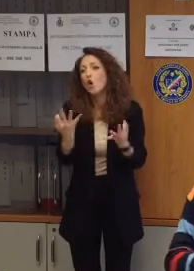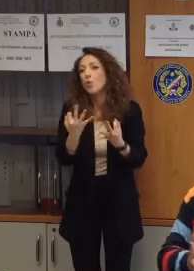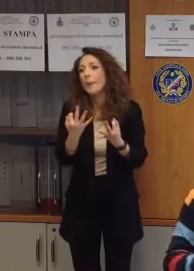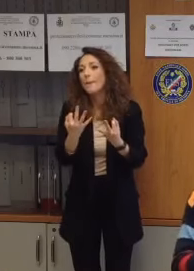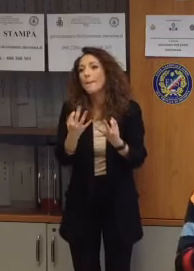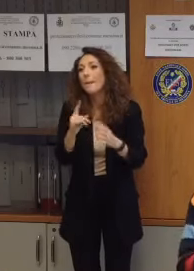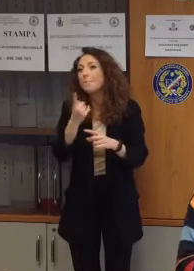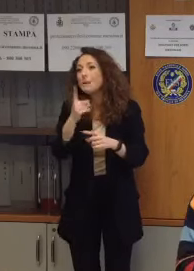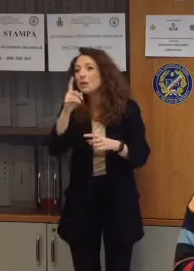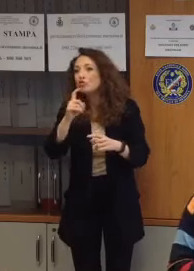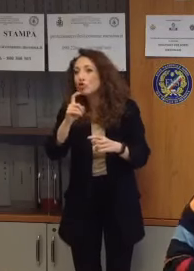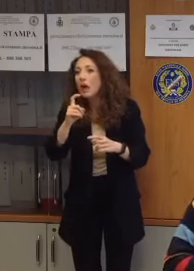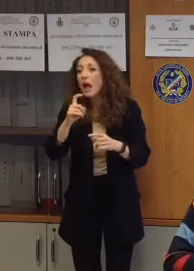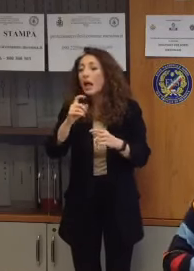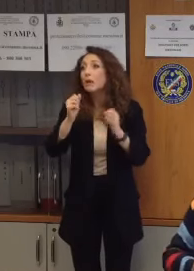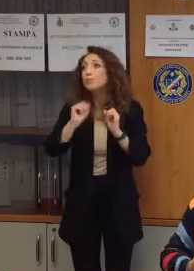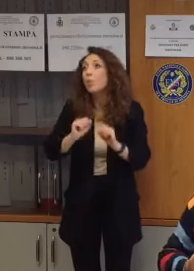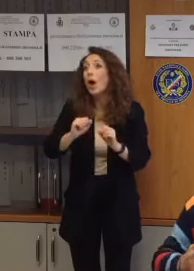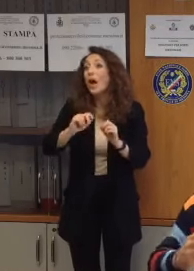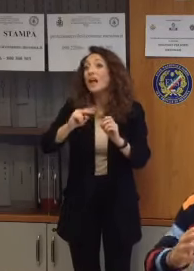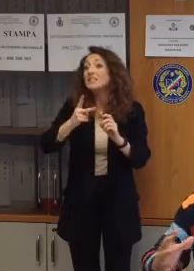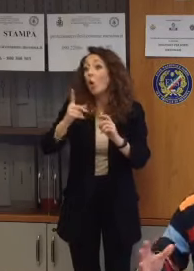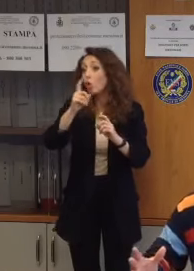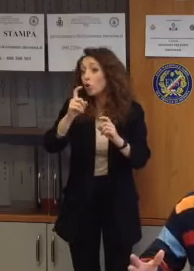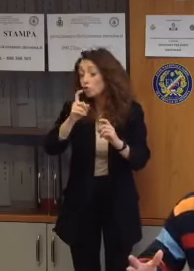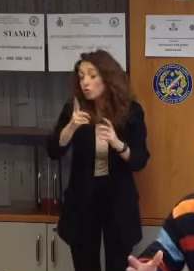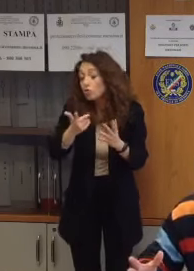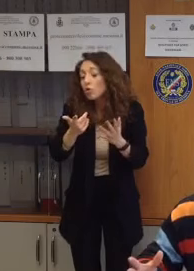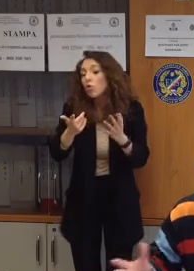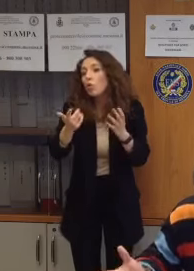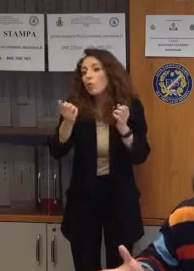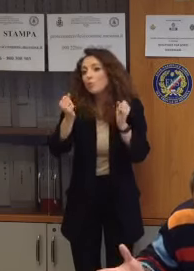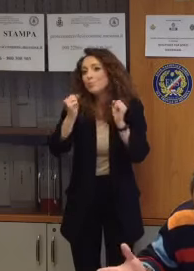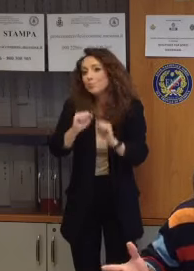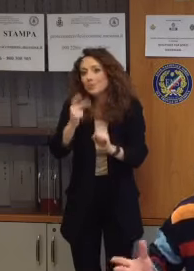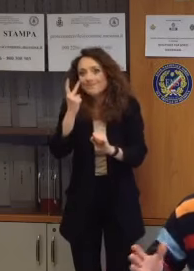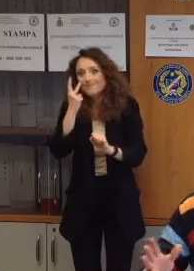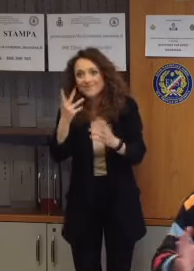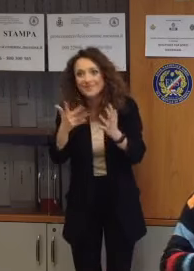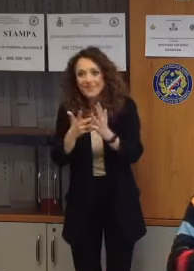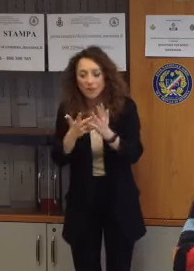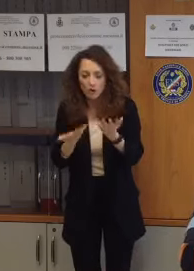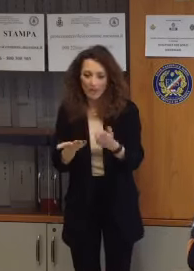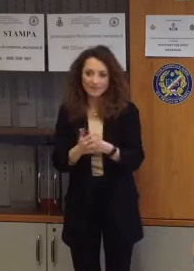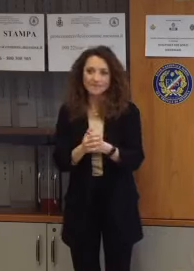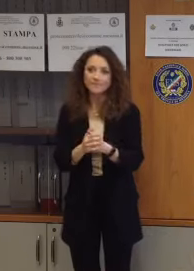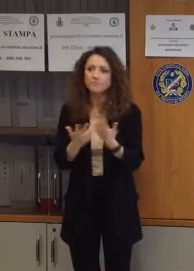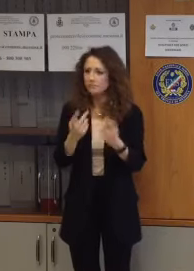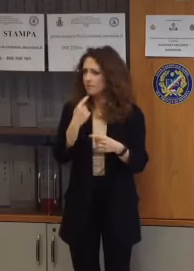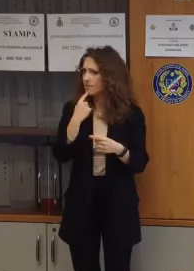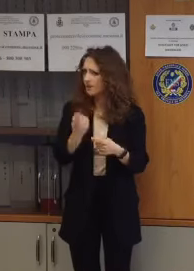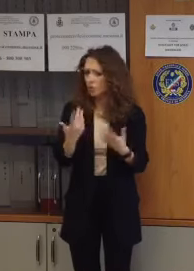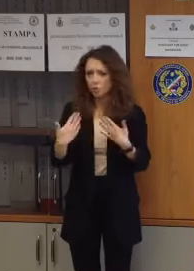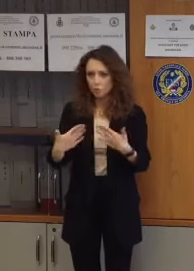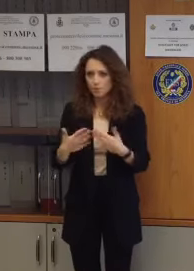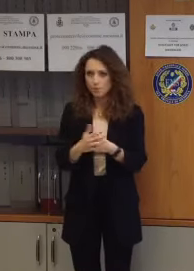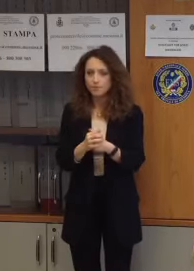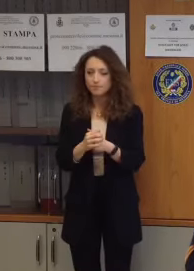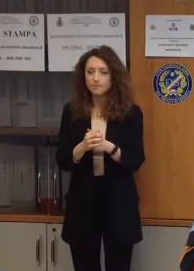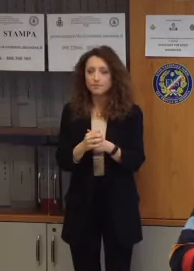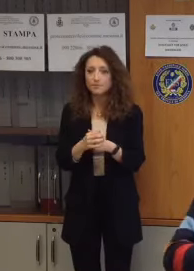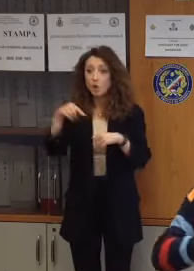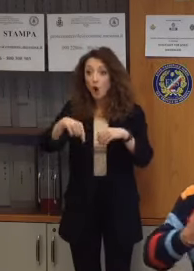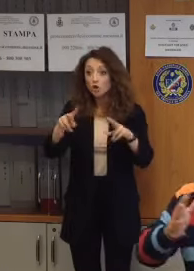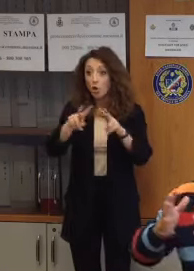la seconda ovviamente rappresentano in questo quadro. E vi dico anche in partenza, il sistema sarà